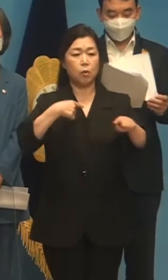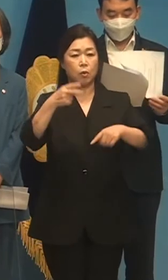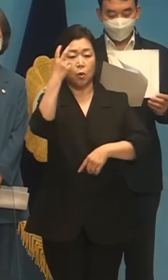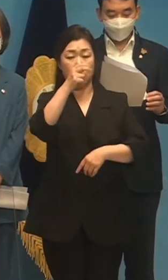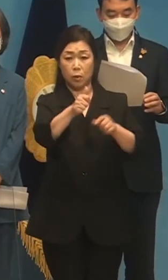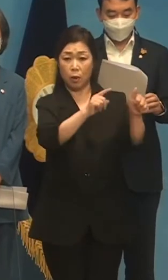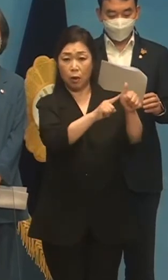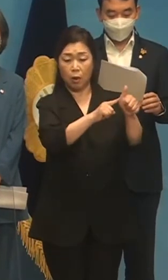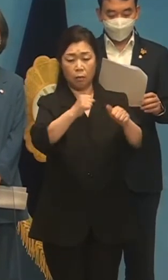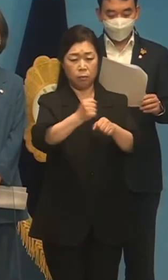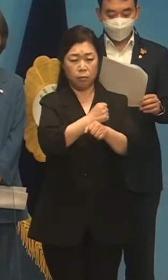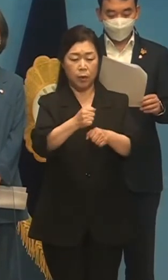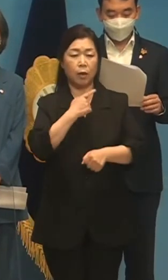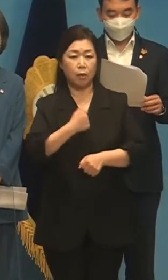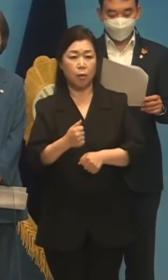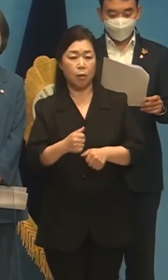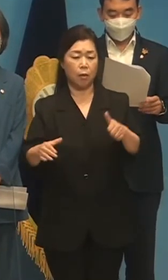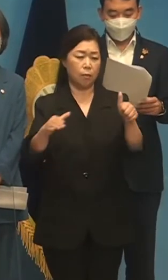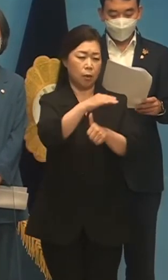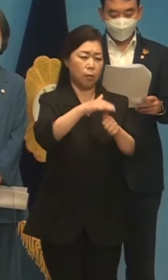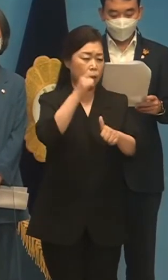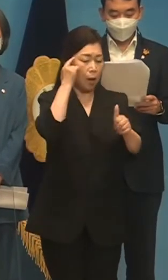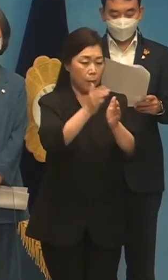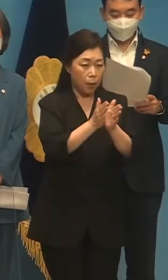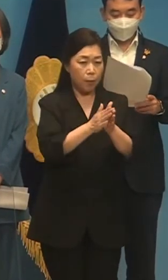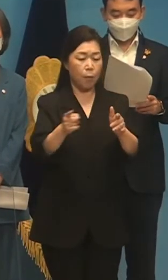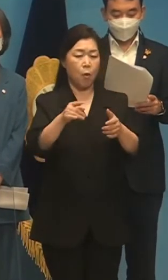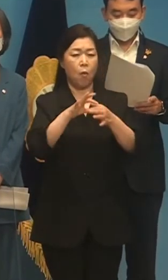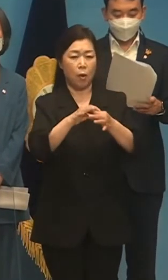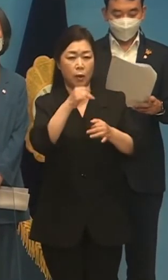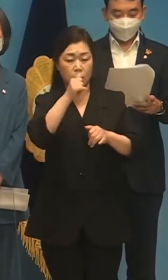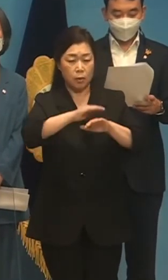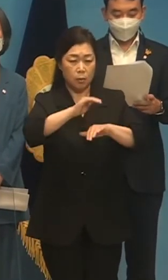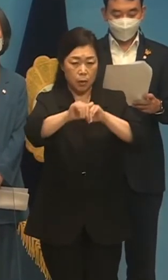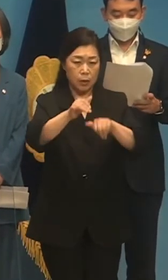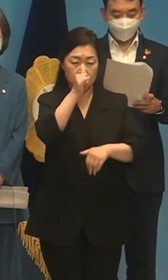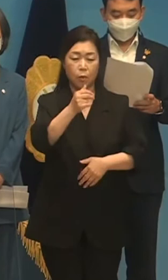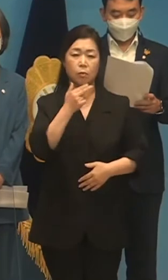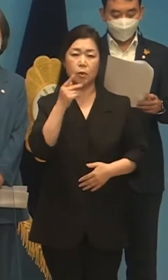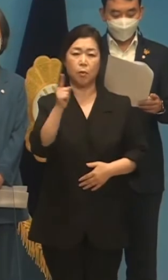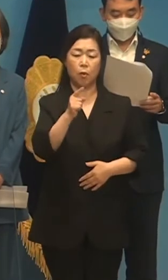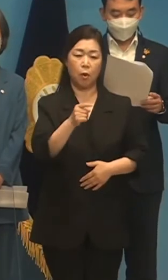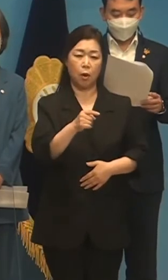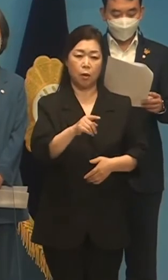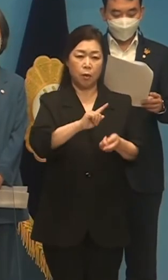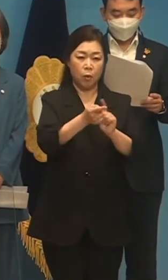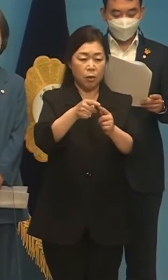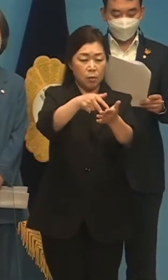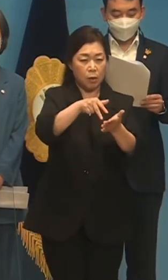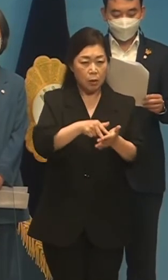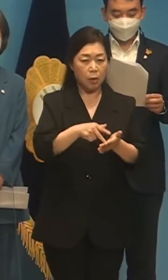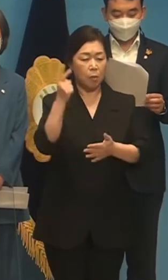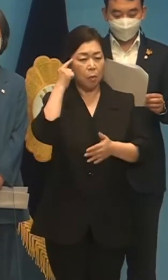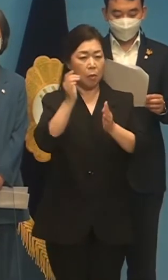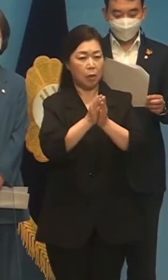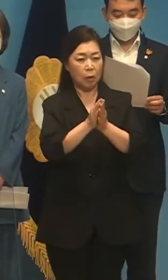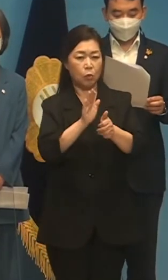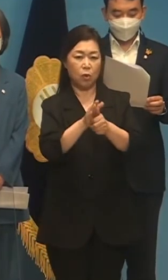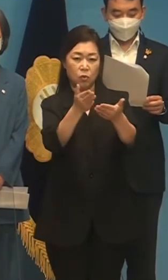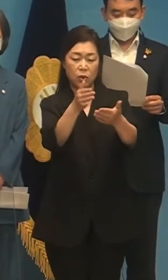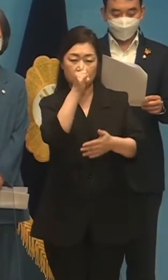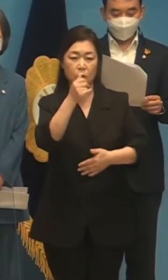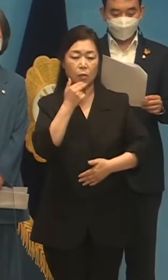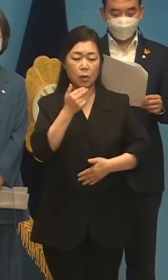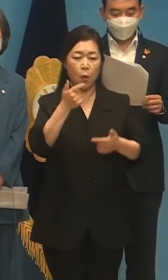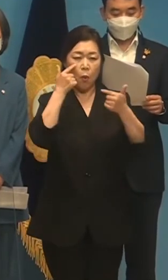정치검사들이 백책한 공작정치에 얼마나 합의하고 관여했는지, 정치적 이득만을 노려 정치검사의 꼭두각시가 되었던 건 아닌지